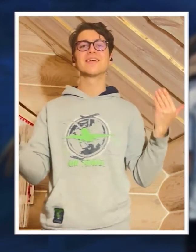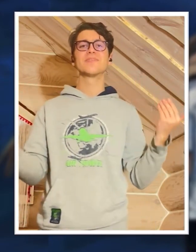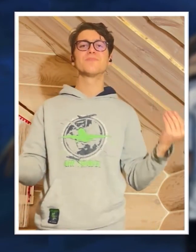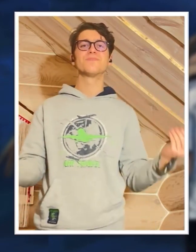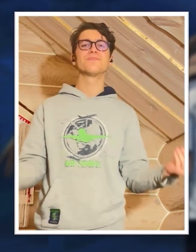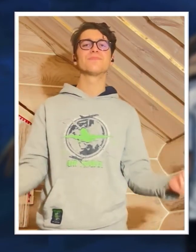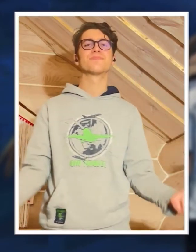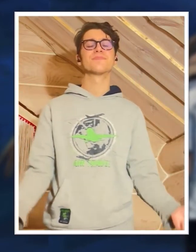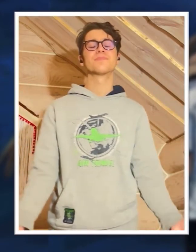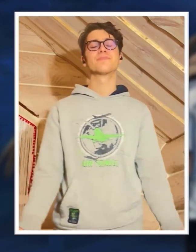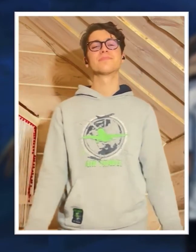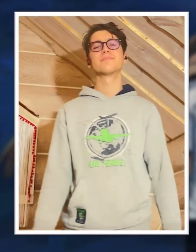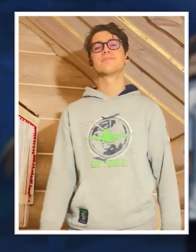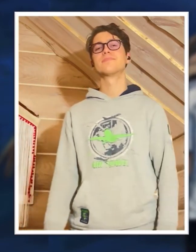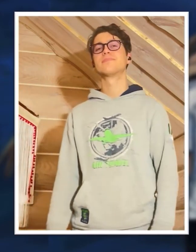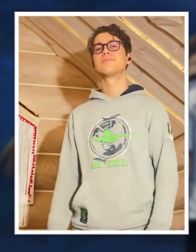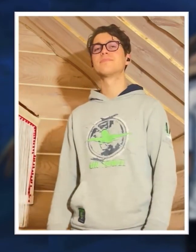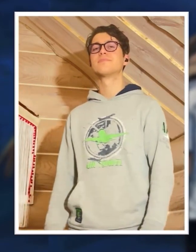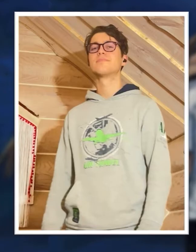нет, больше